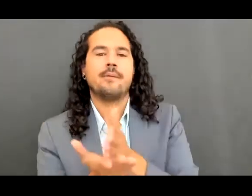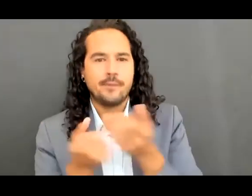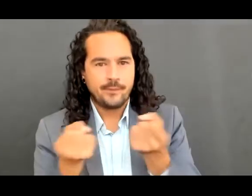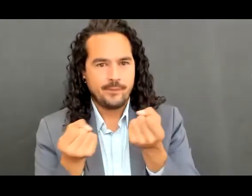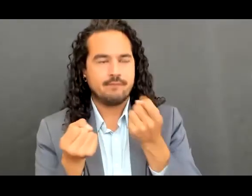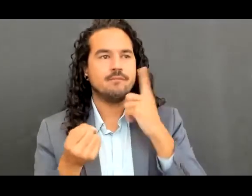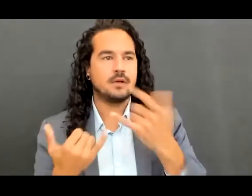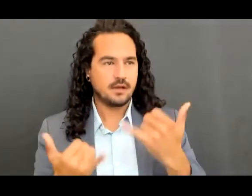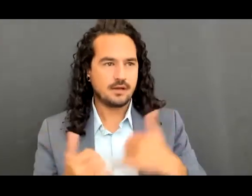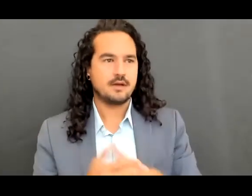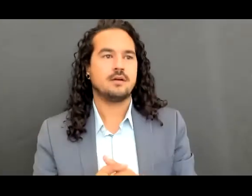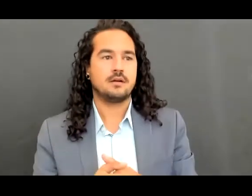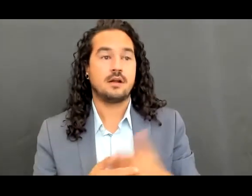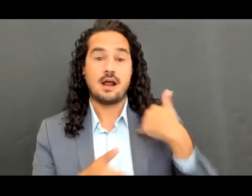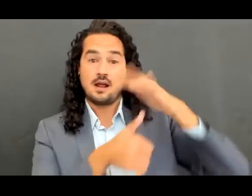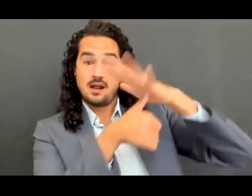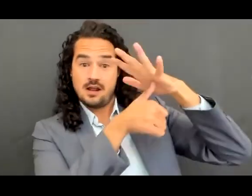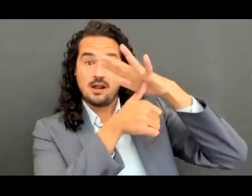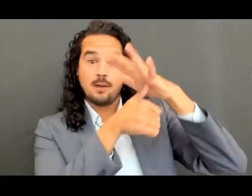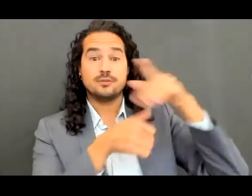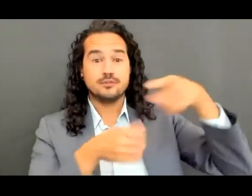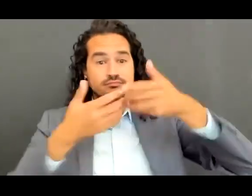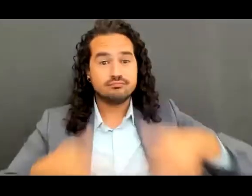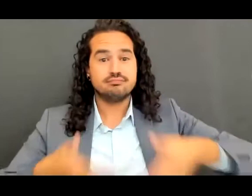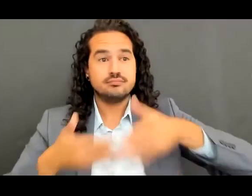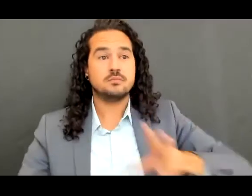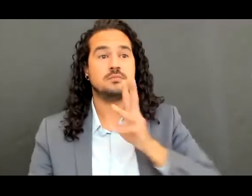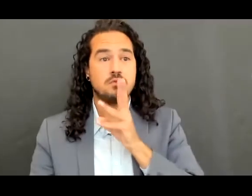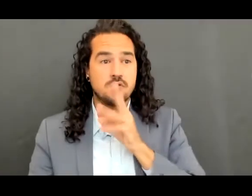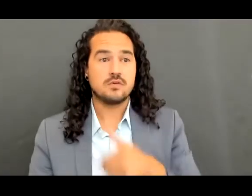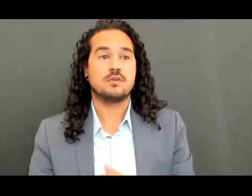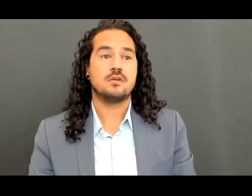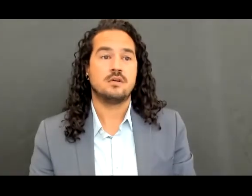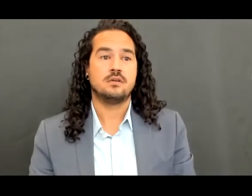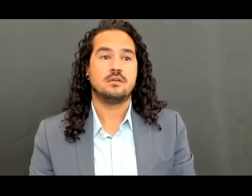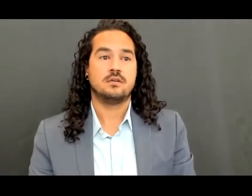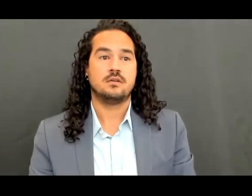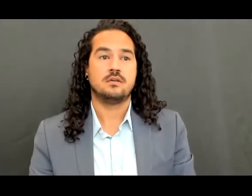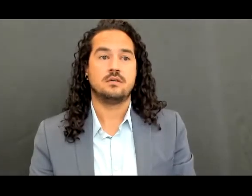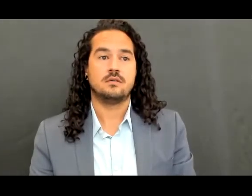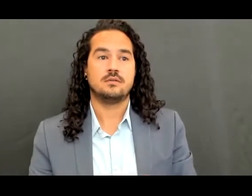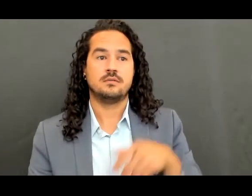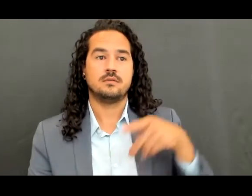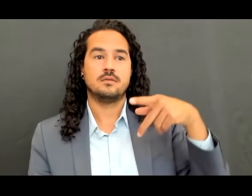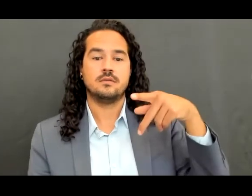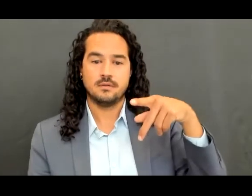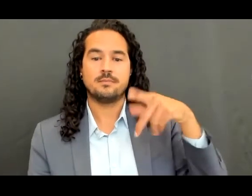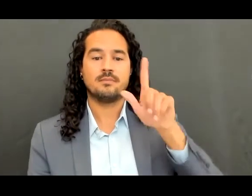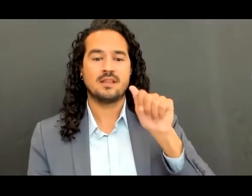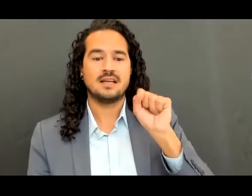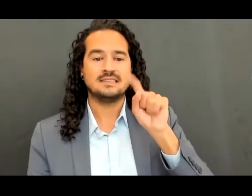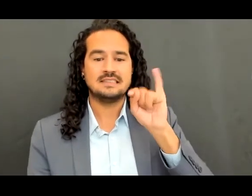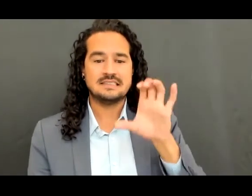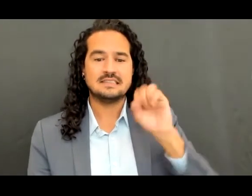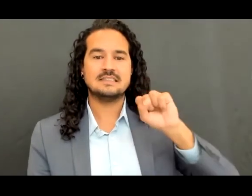Estábamos poniendo unas dagas de plástico para que pudiera empezar un fuego ahí, bueno, un